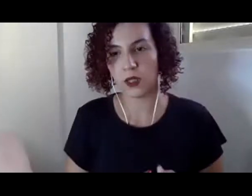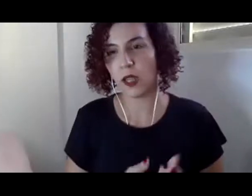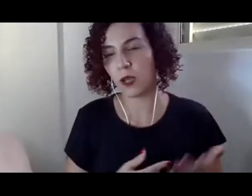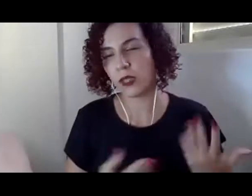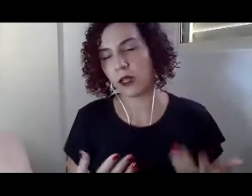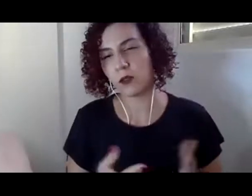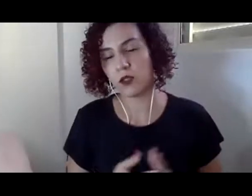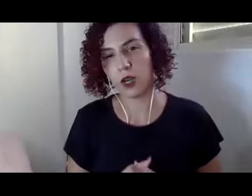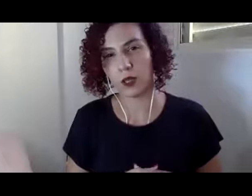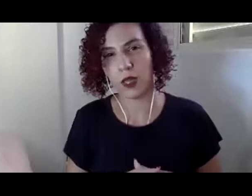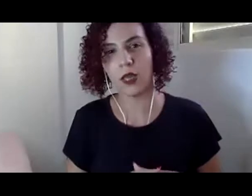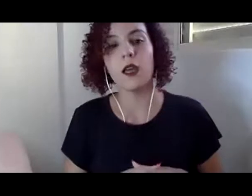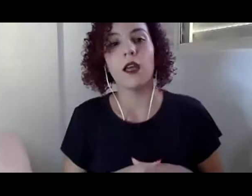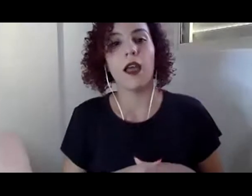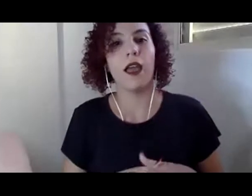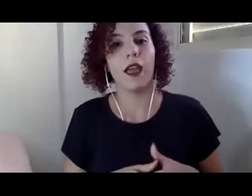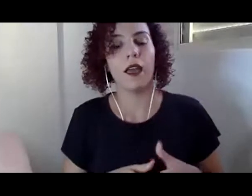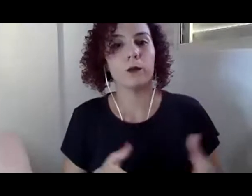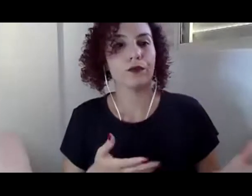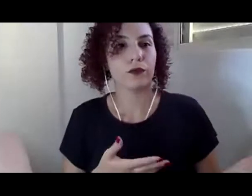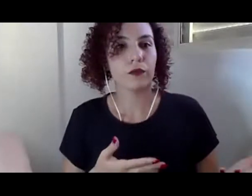não sei se tem alguém da área do direito aqui.